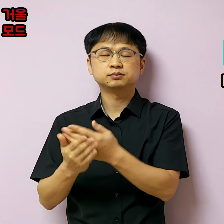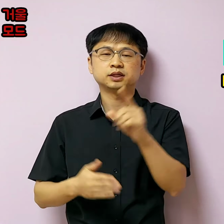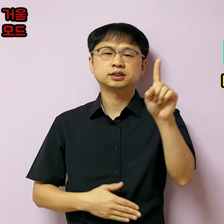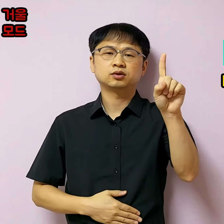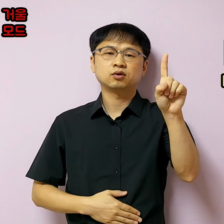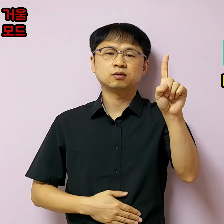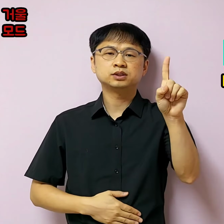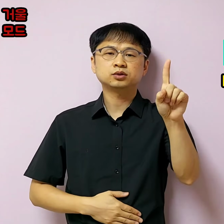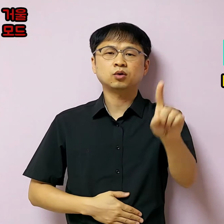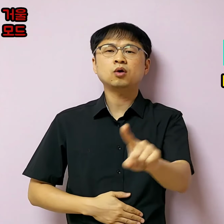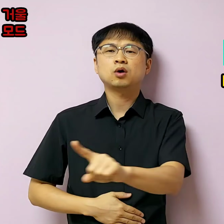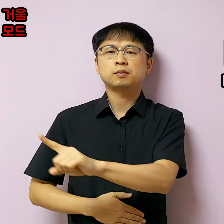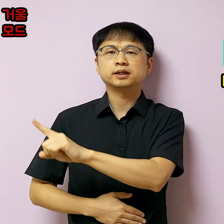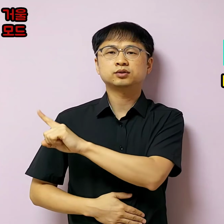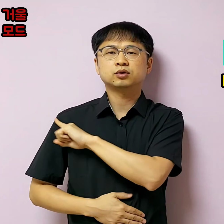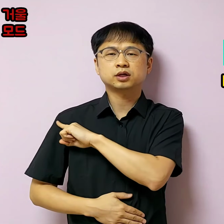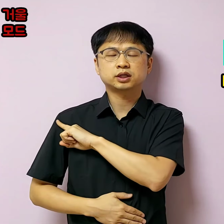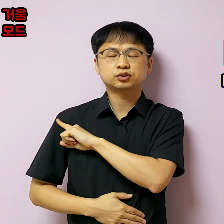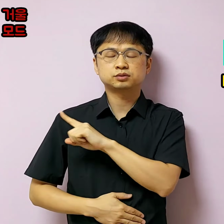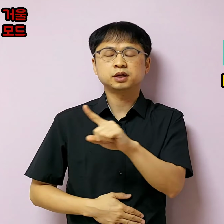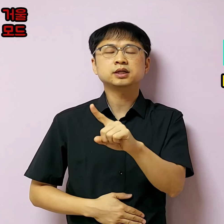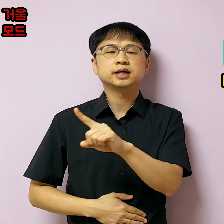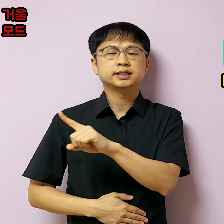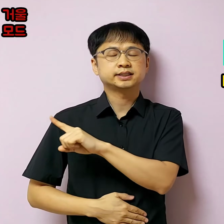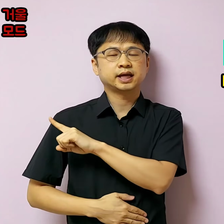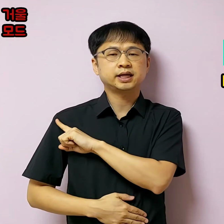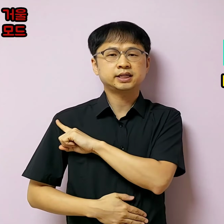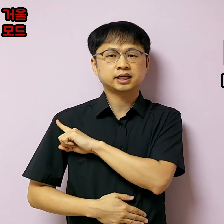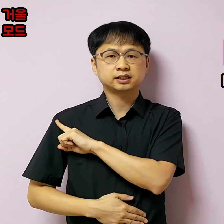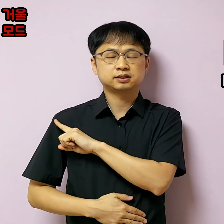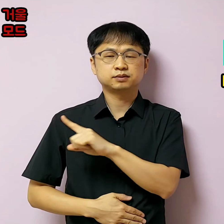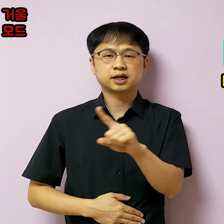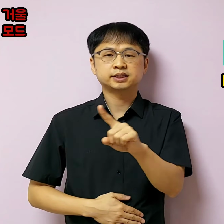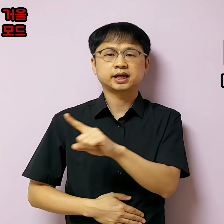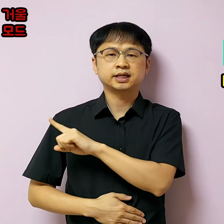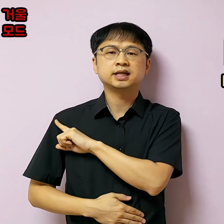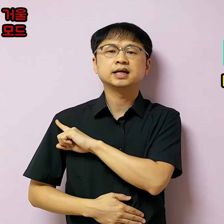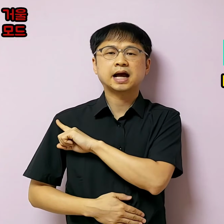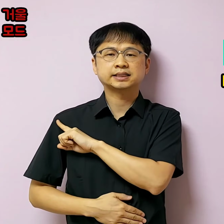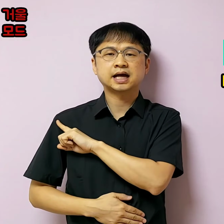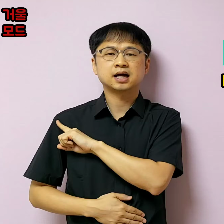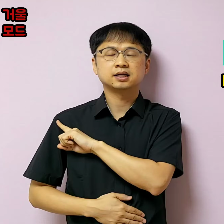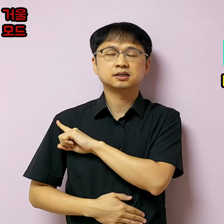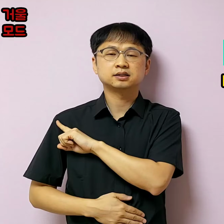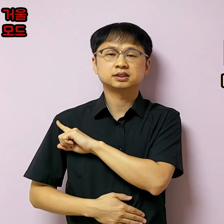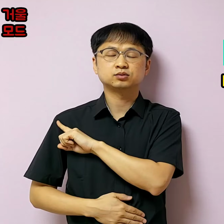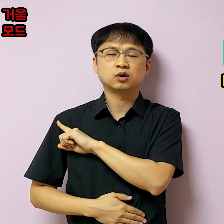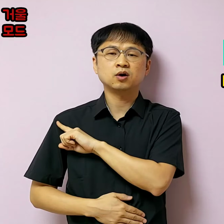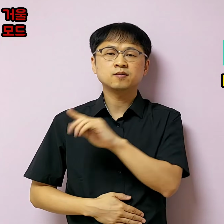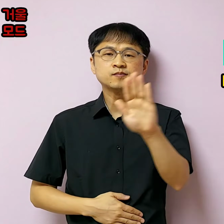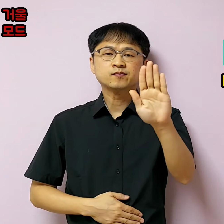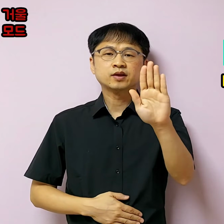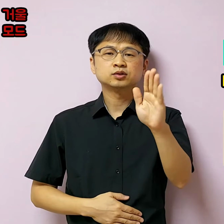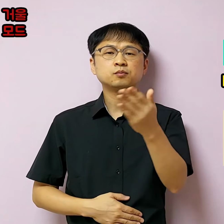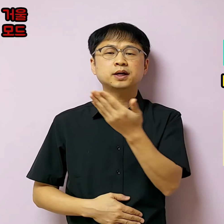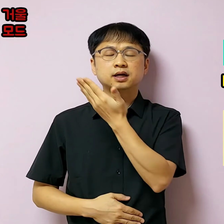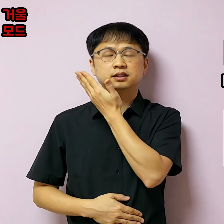하시면 되겠죠. 검지로 반대쪽 어깨에 대주시면 제일이란 뜻입니다. 제일, 가장 이런 뜻이고요.